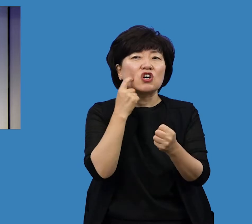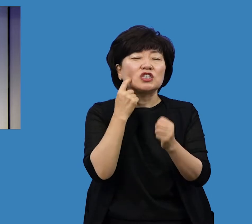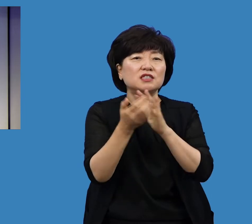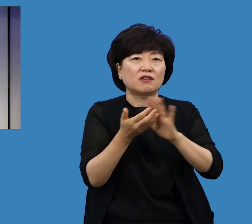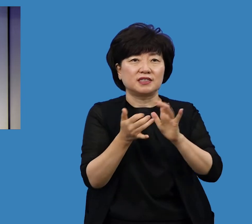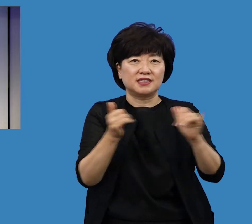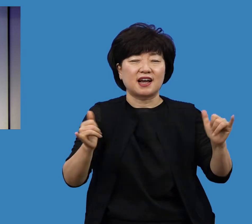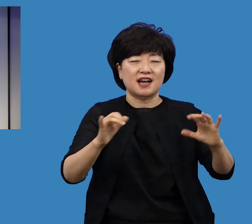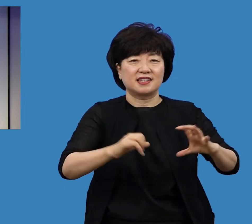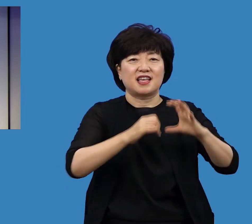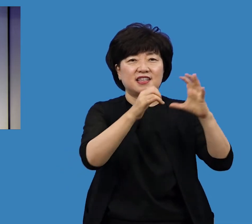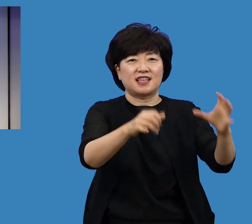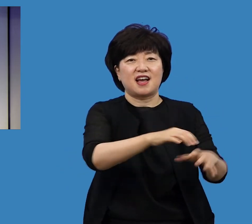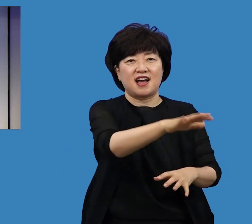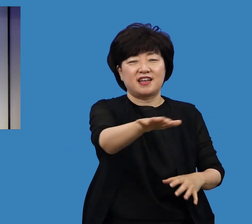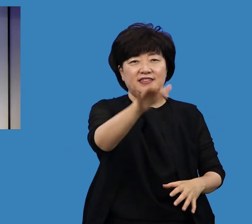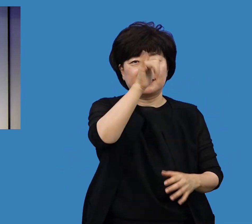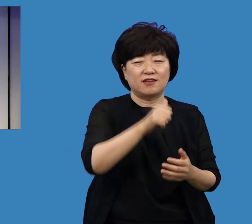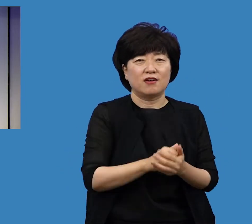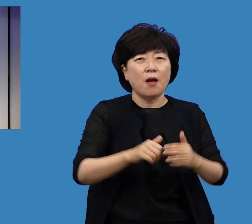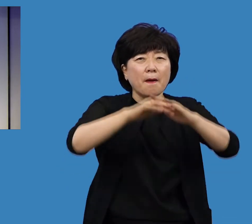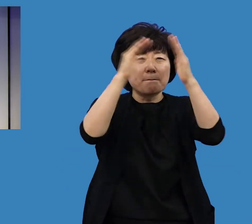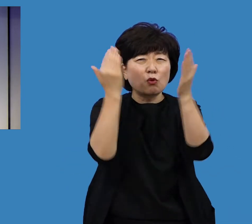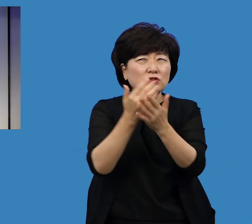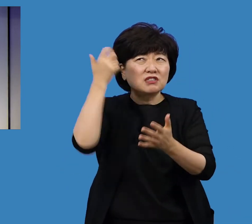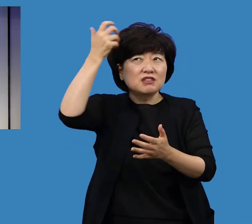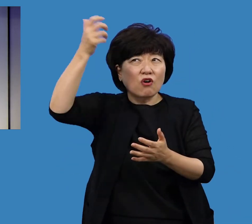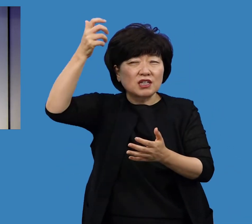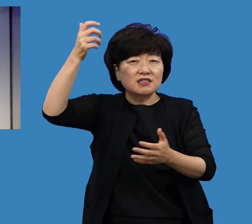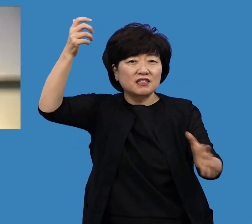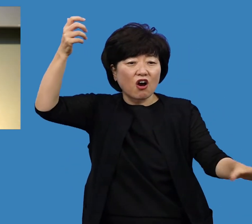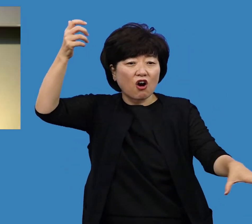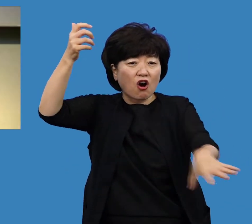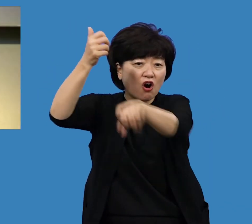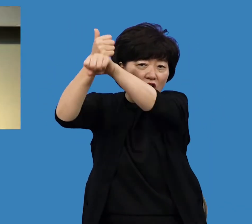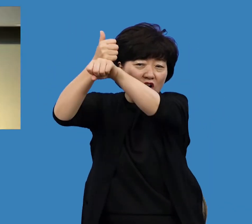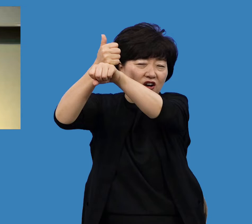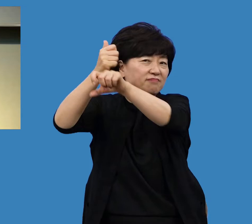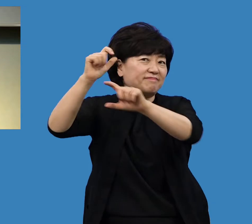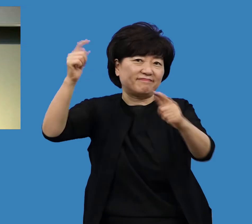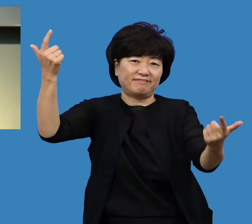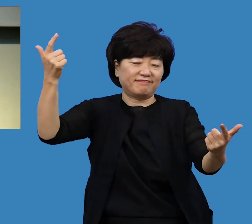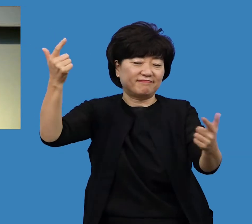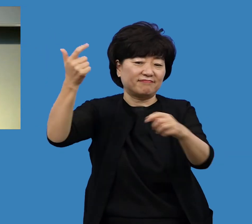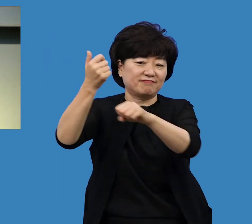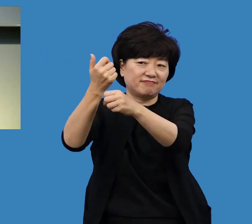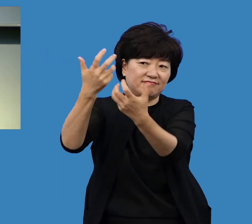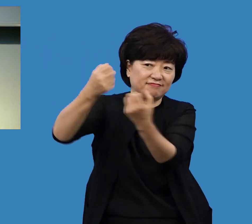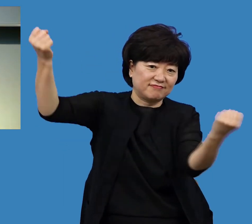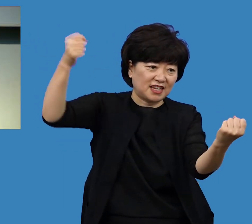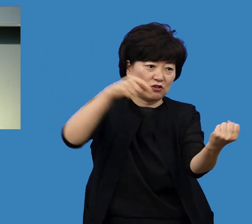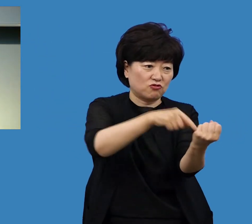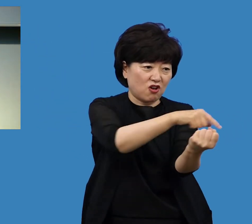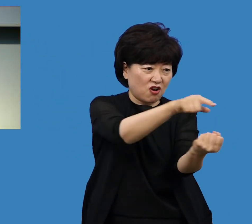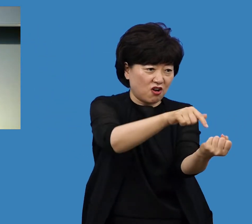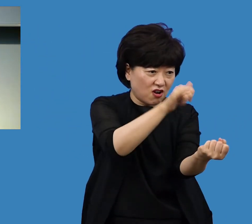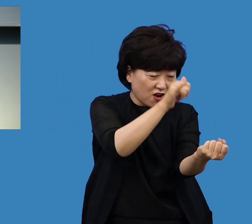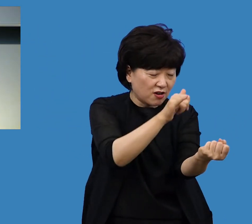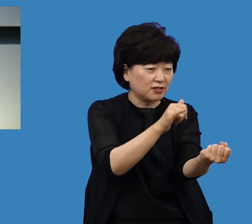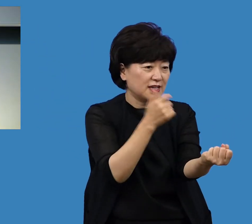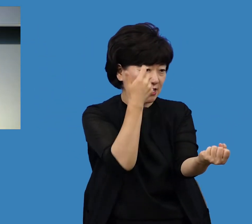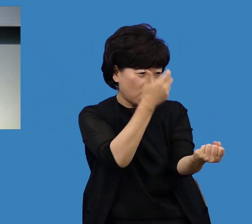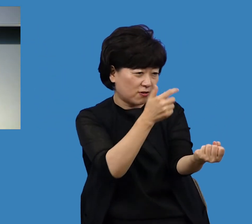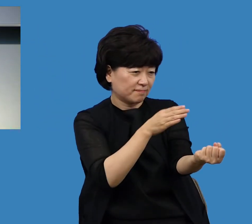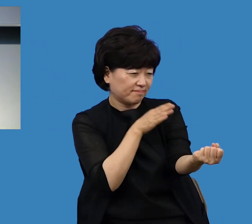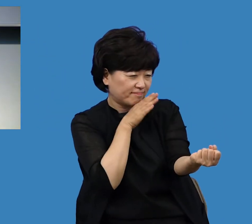세상에 나왔습니다. 그래서 모든 영들이 다 하나님께 속한 것이 아니기 때문에 속하지 않은 영들이 있기 때문에 영들을